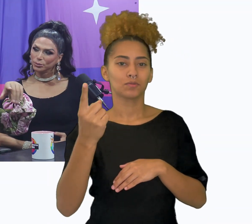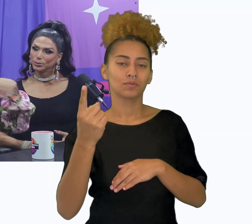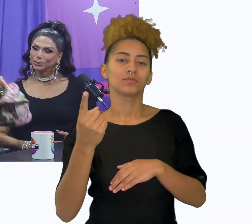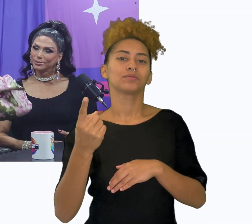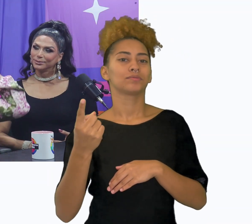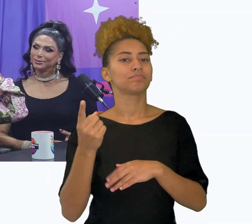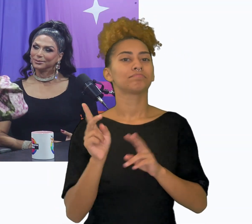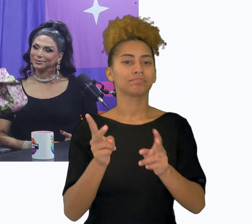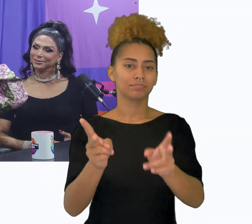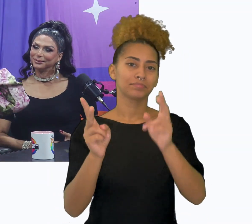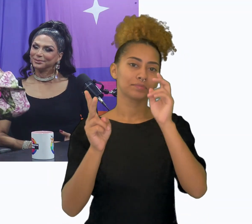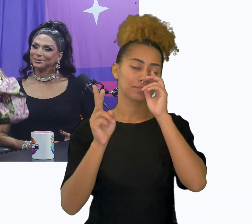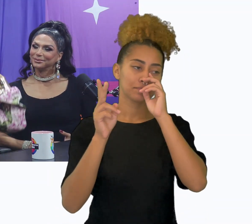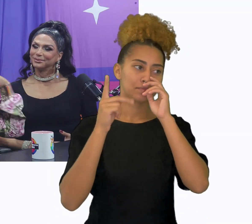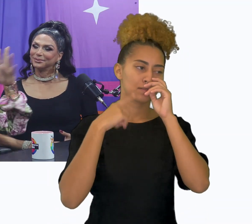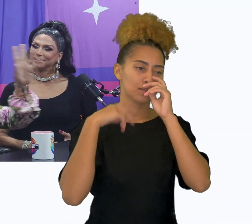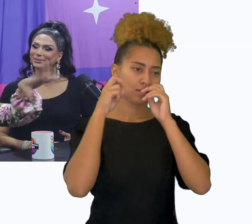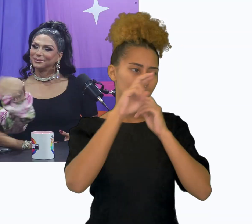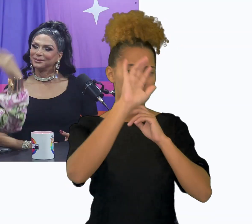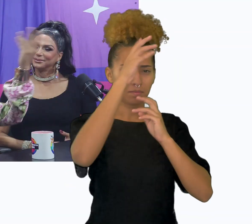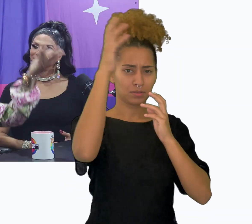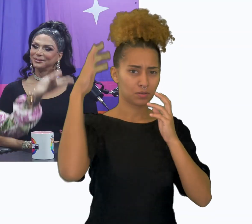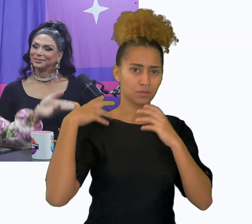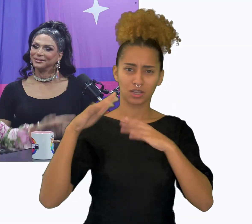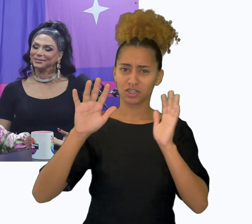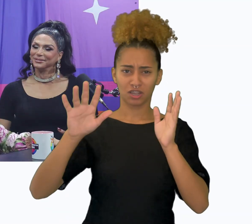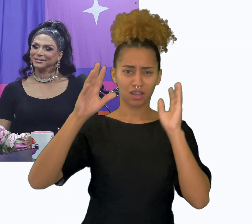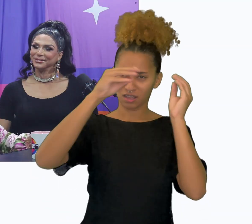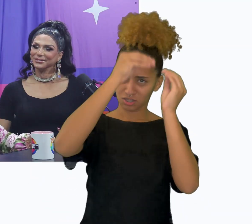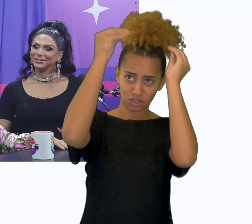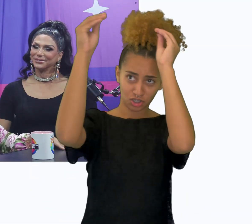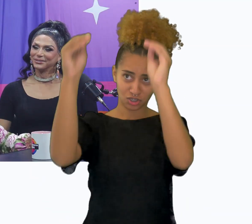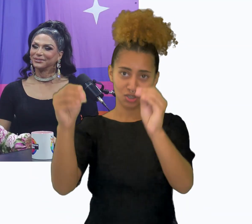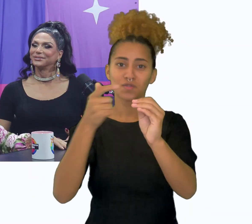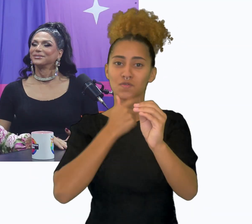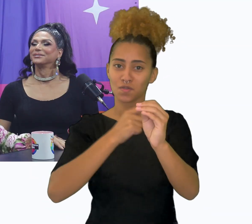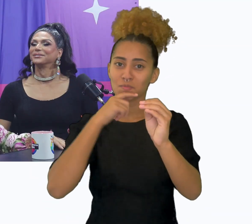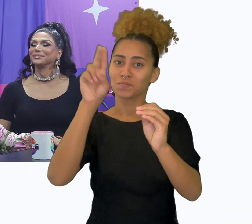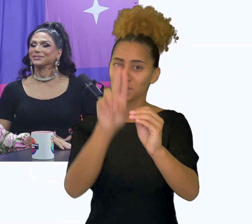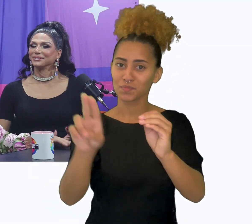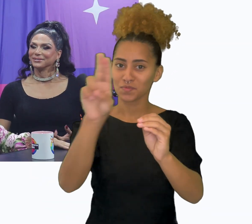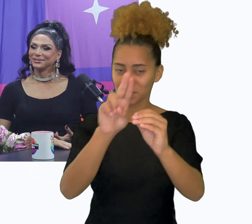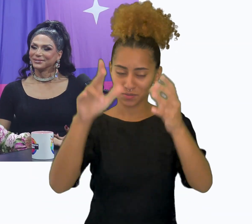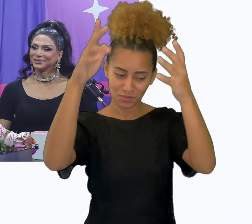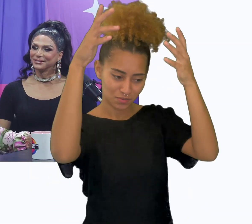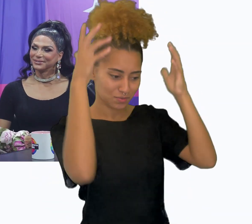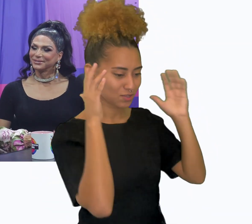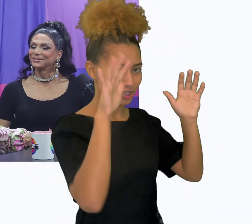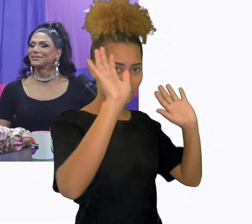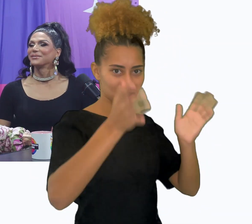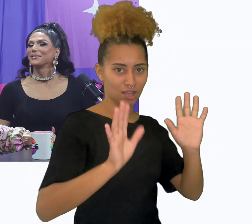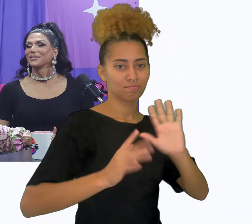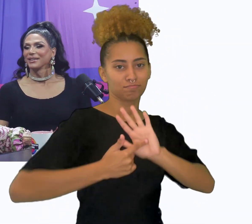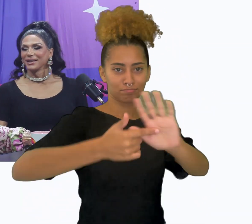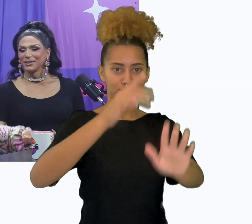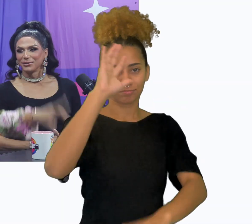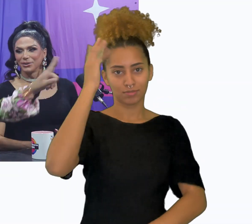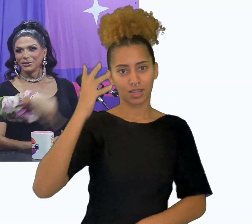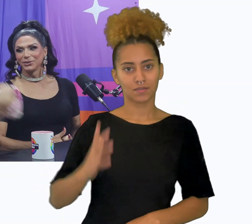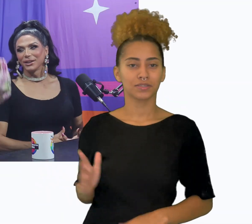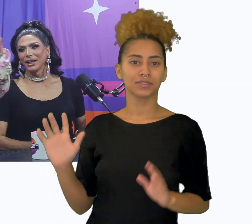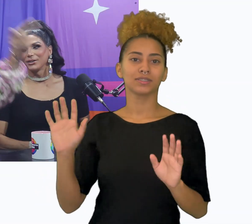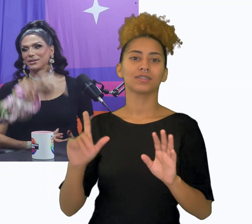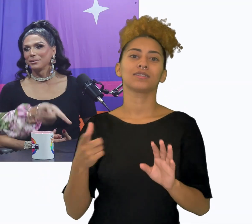moto. Ai, quando eu vi minha peruca já tava na cabeça do bofe. O bofe já virou drag queen. Dentro